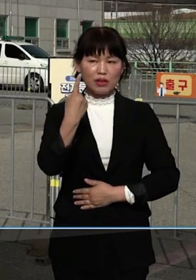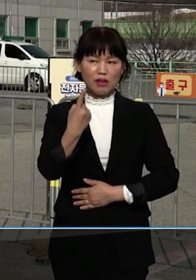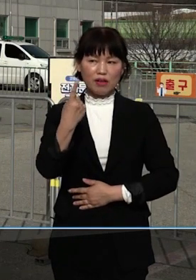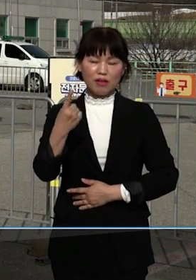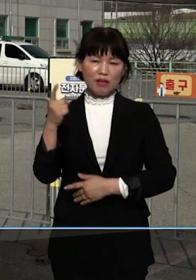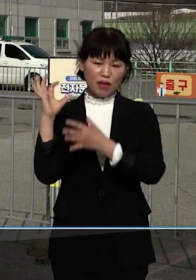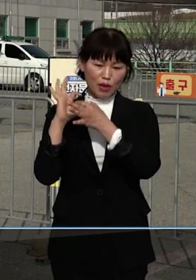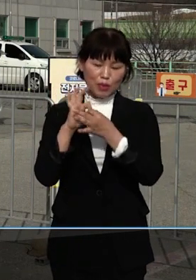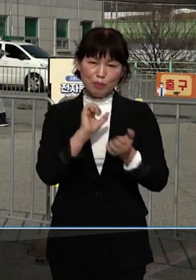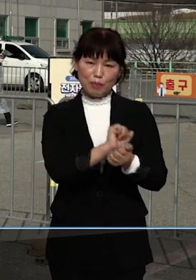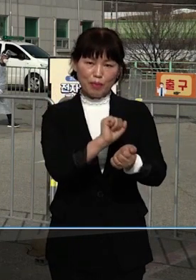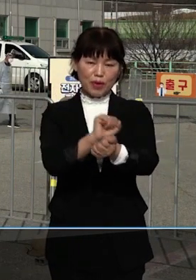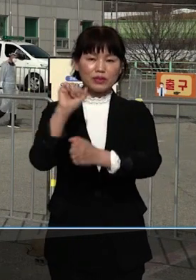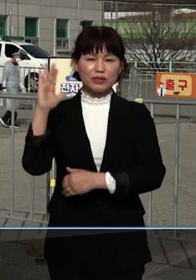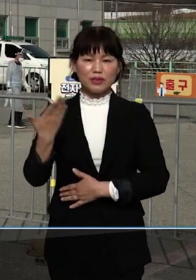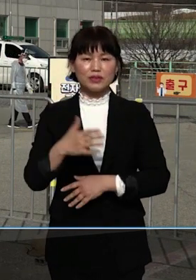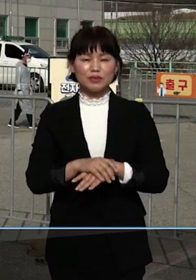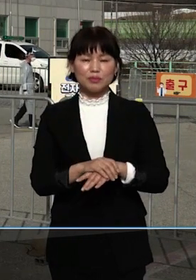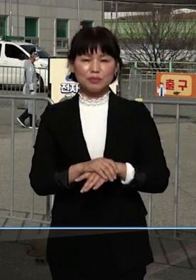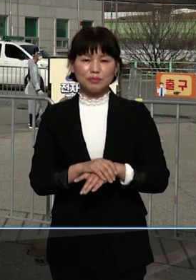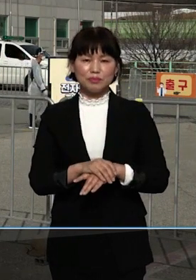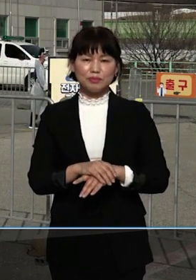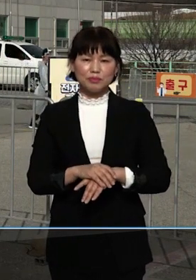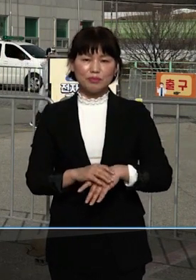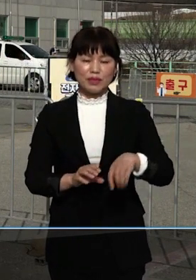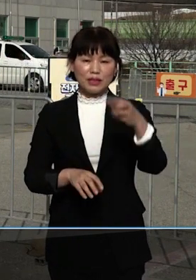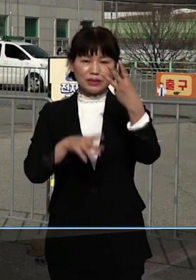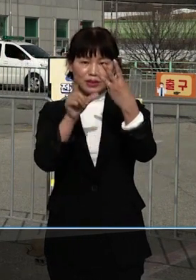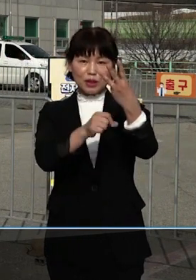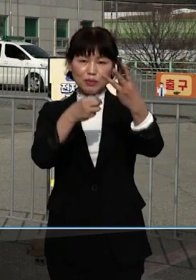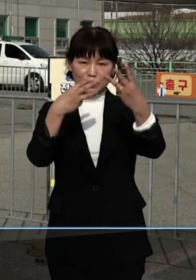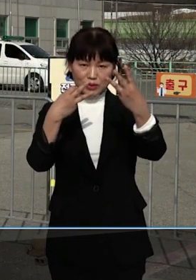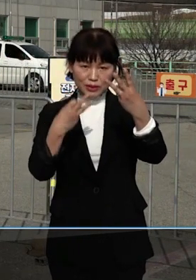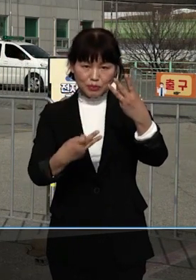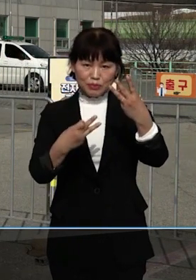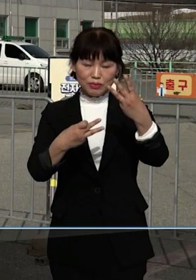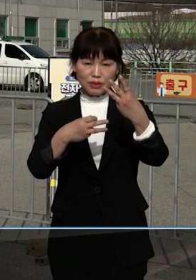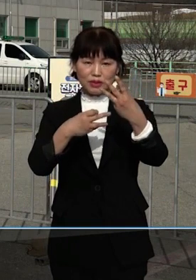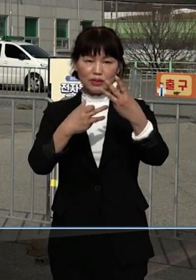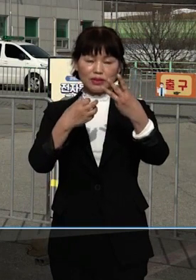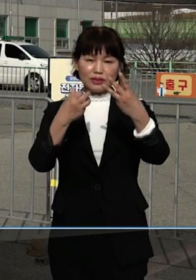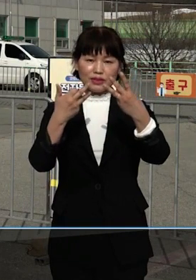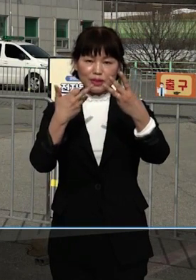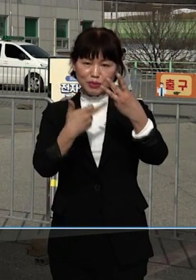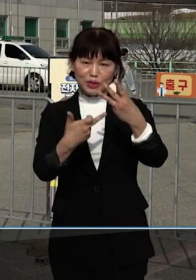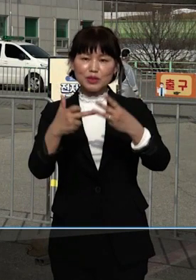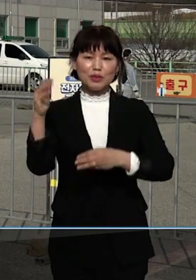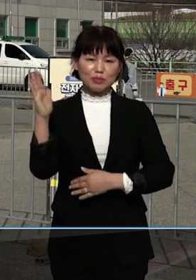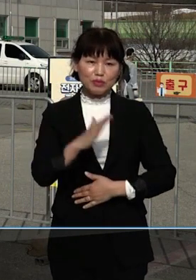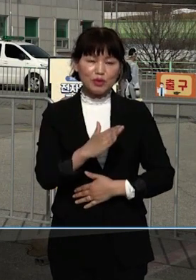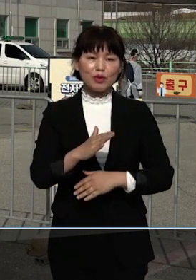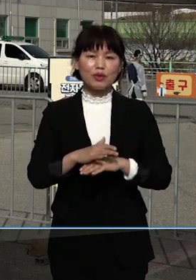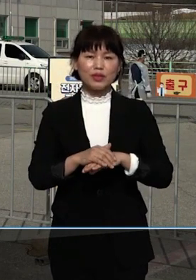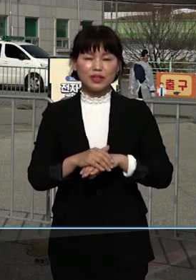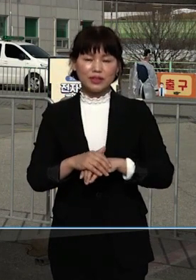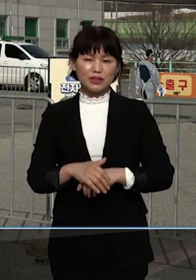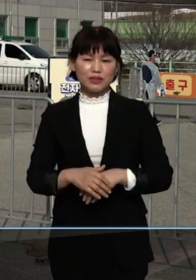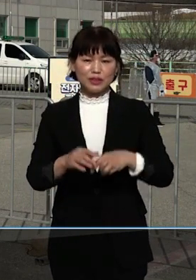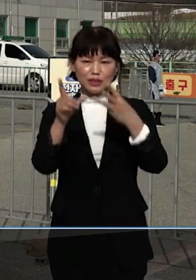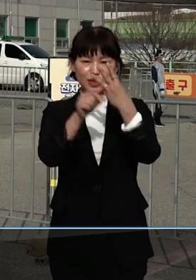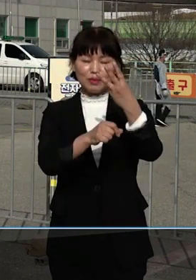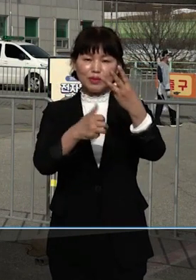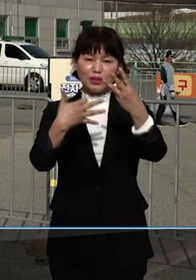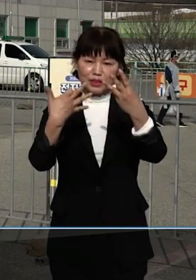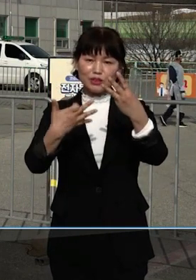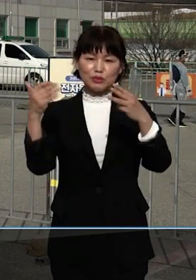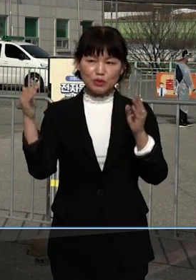1명, 18일 8명, 19일 5명이 발생하여 현재 총 15명의